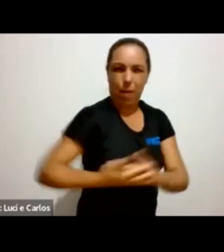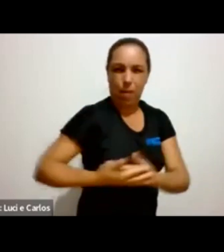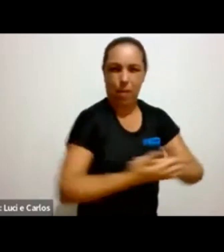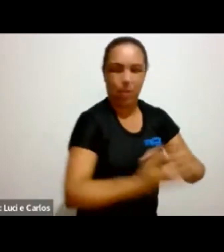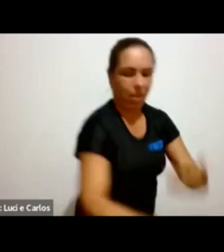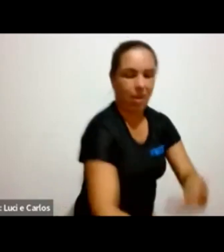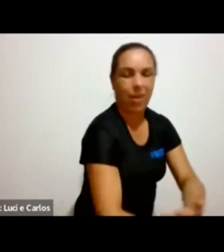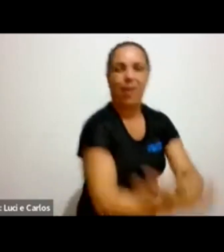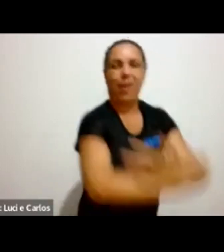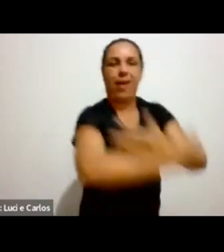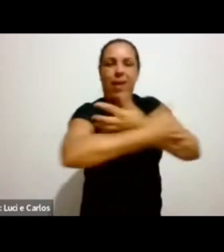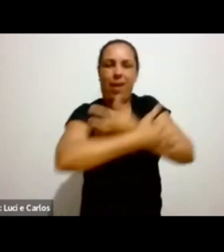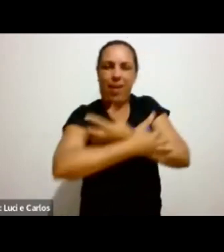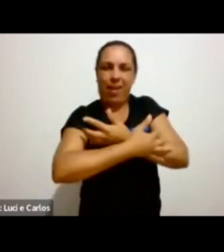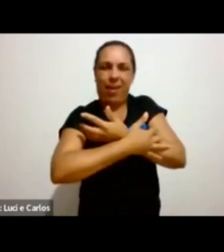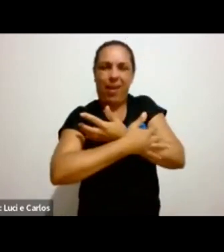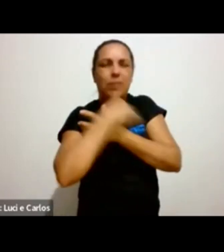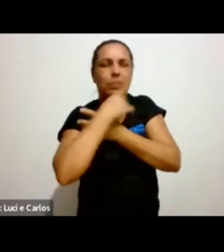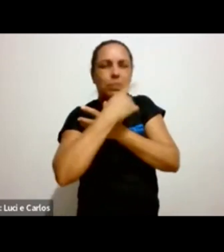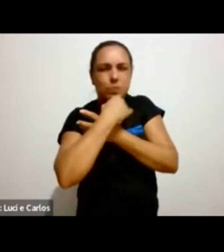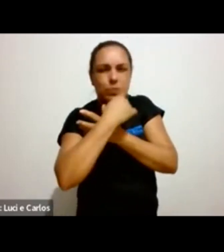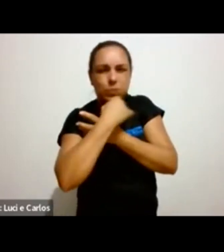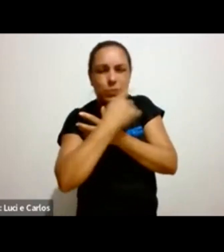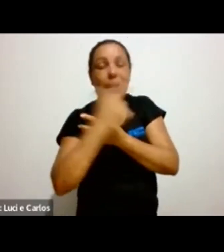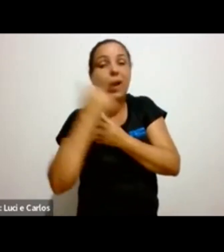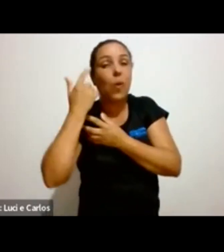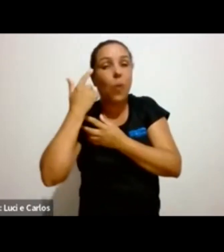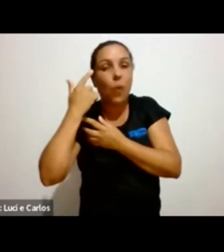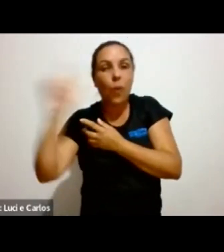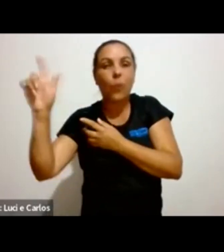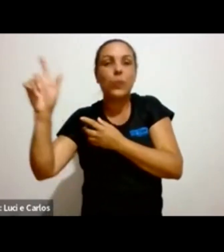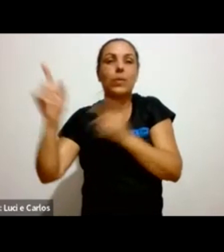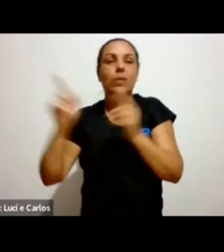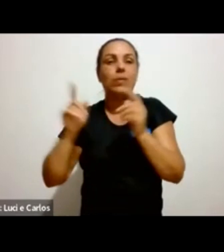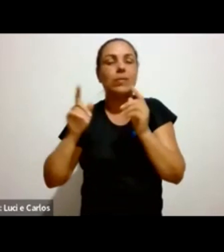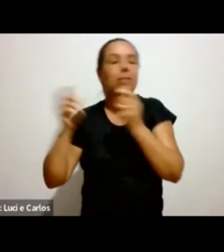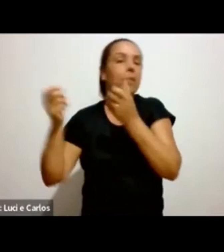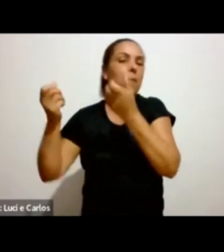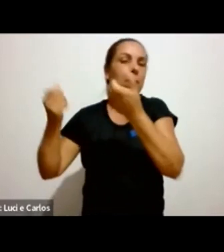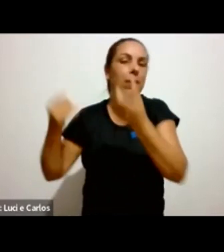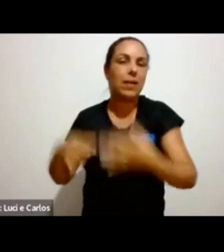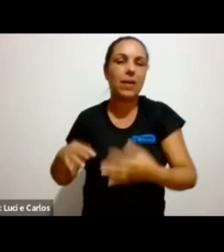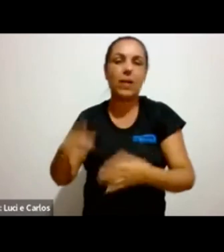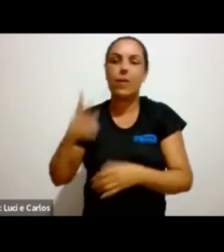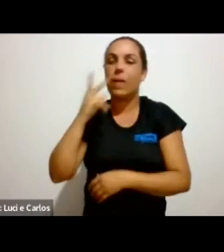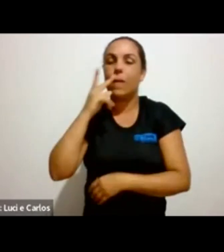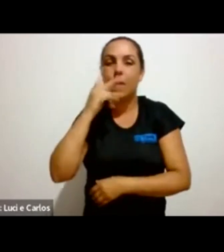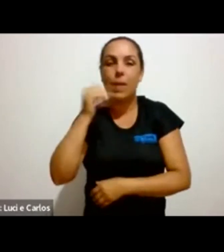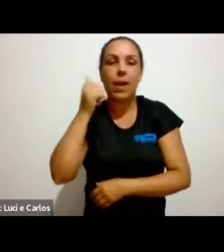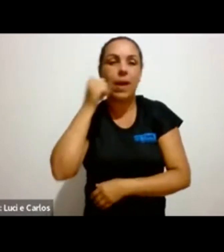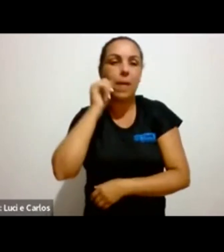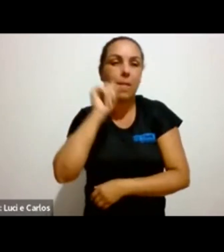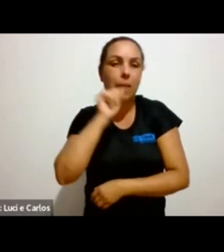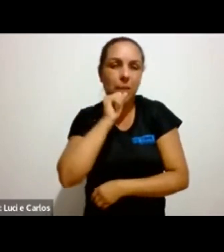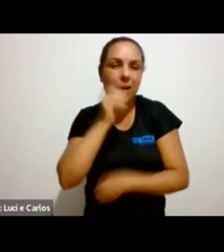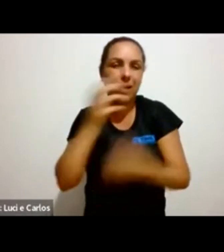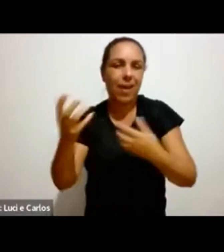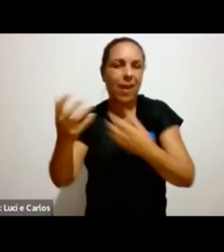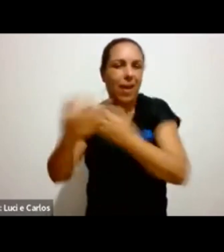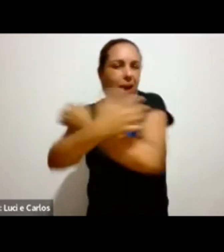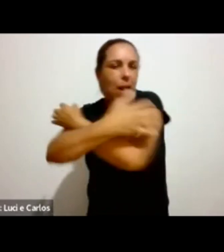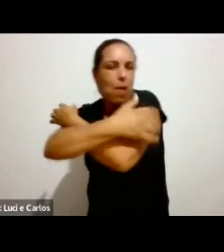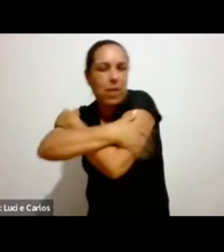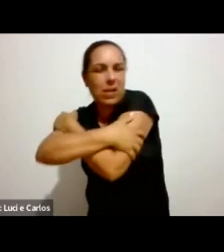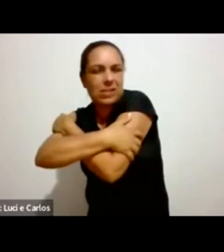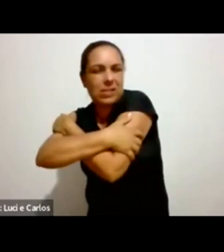aqui. Gente, eu já cheguei no consultório, perto de pessoa, que você quer afagar e abraçar ela,